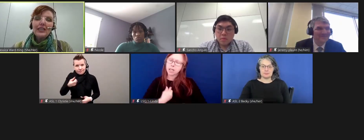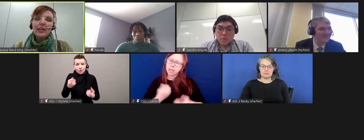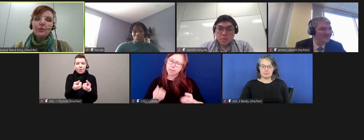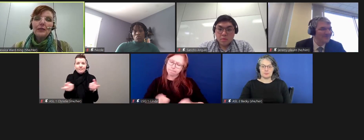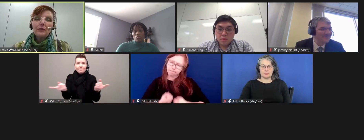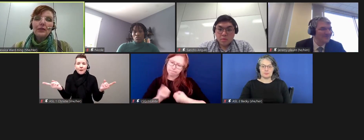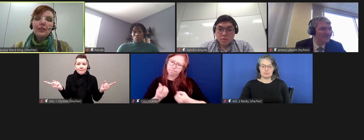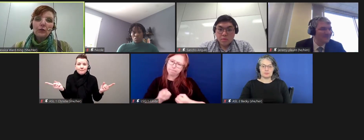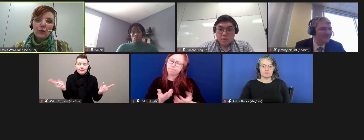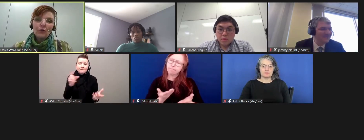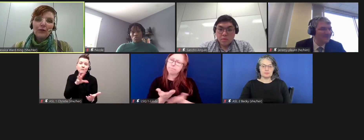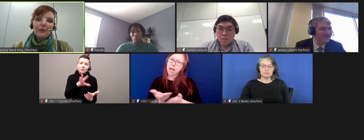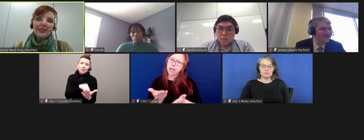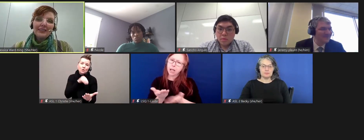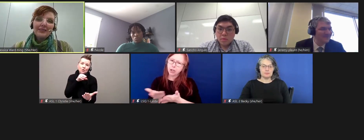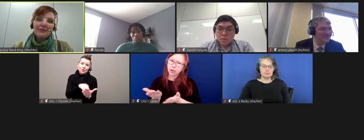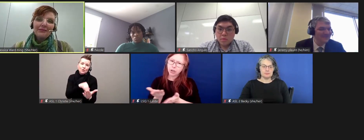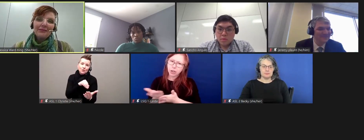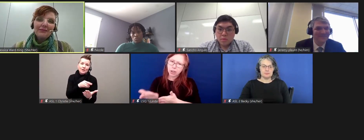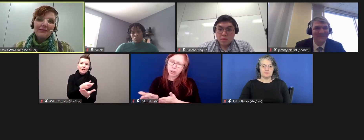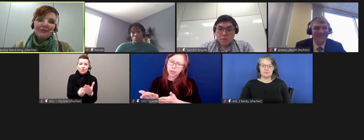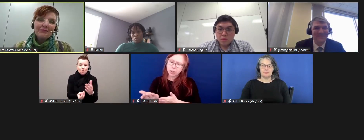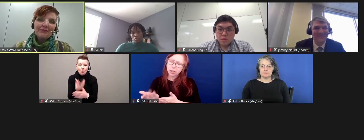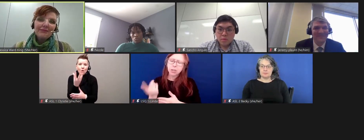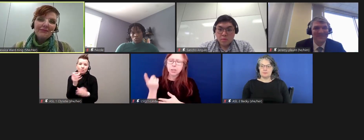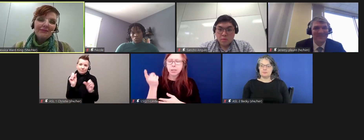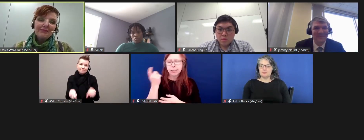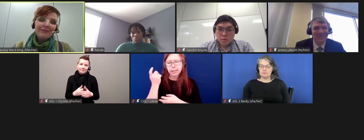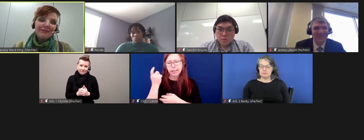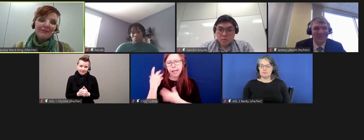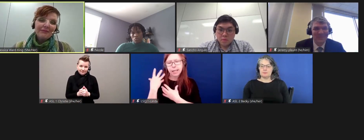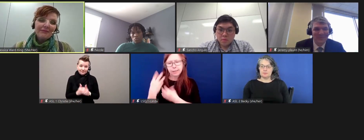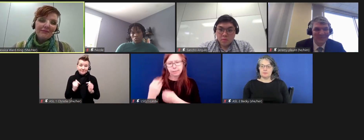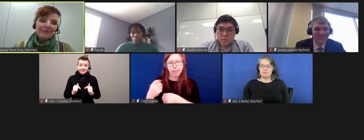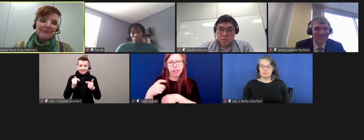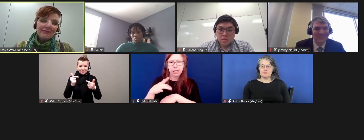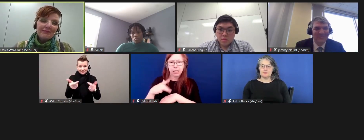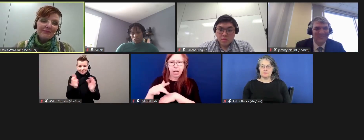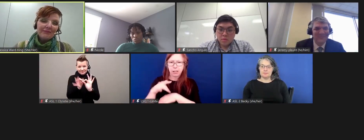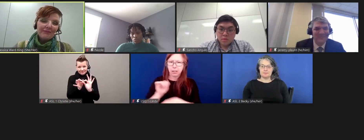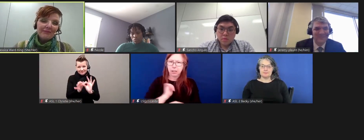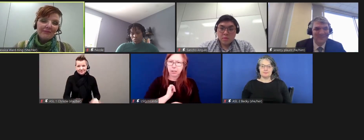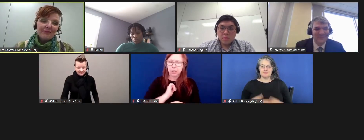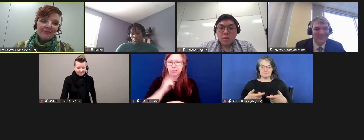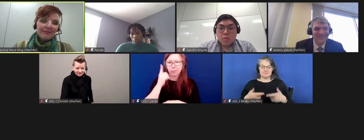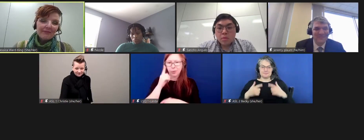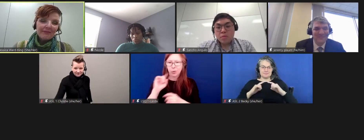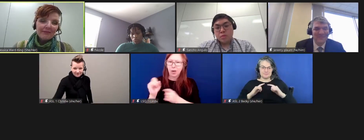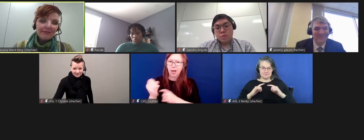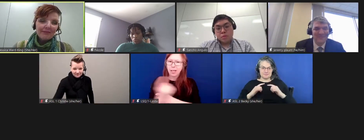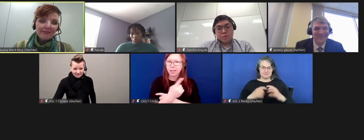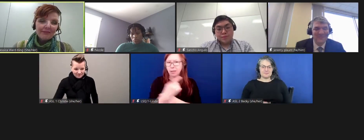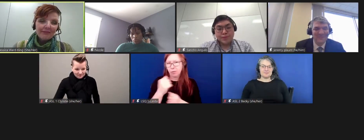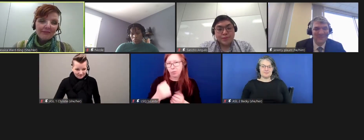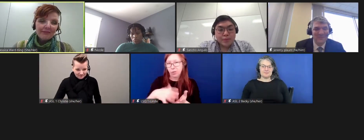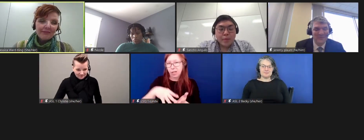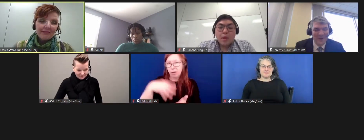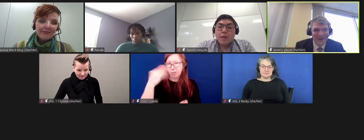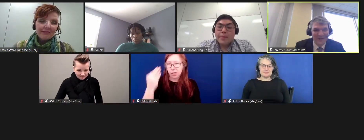choses que j'ai eues comme expérience pour que les autres puissent en tirer des leçons.